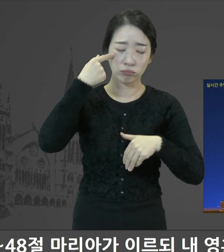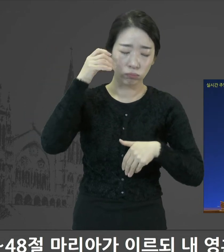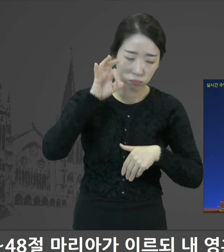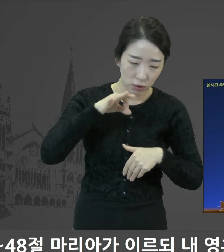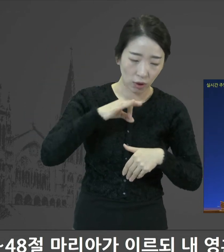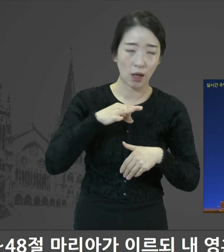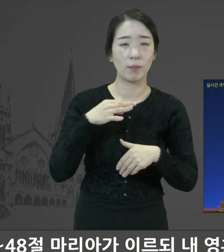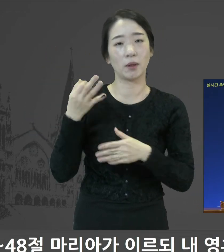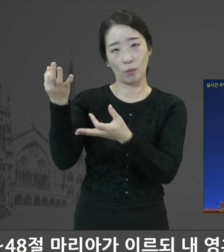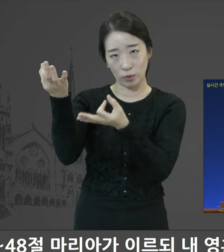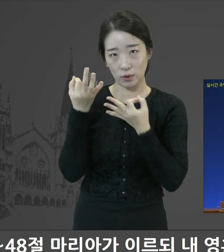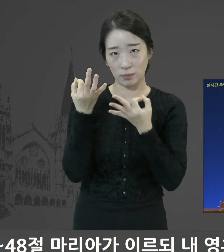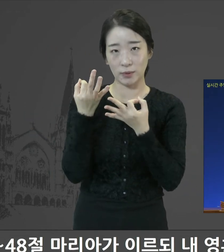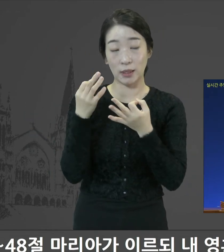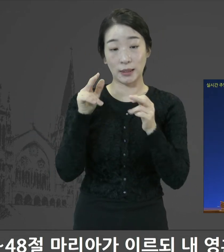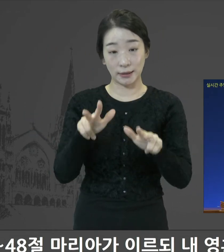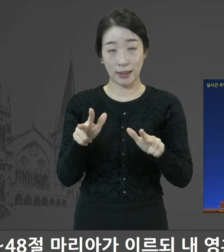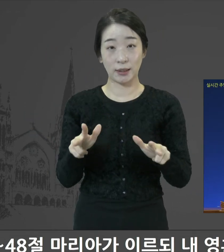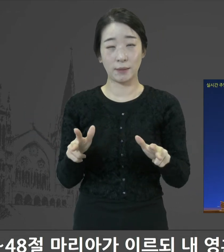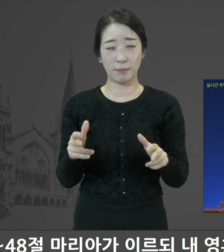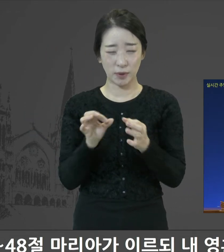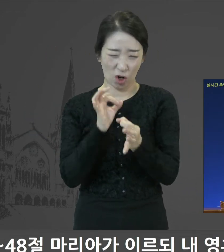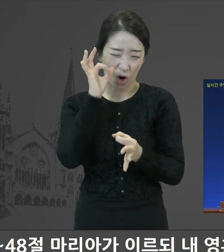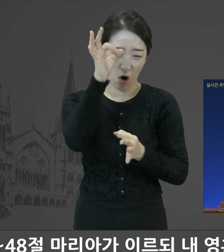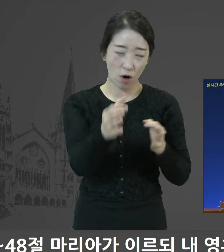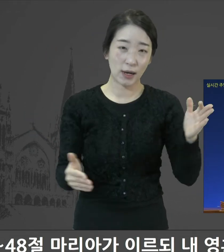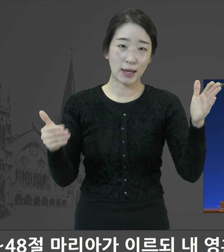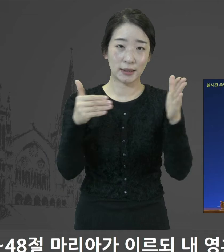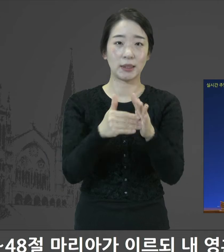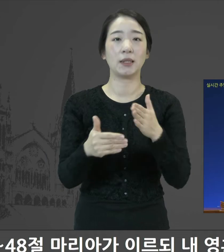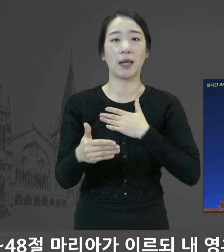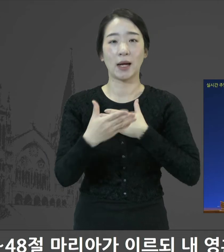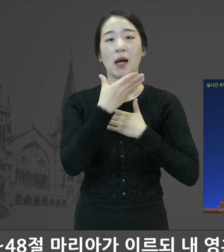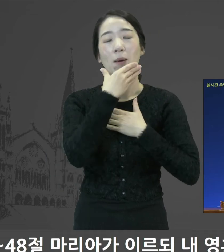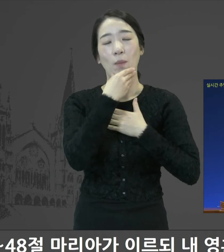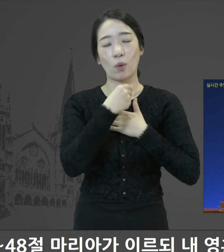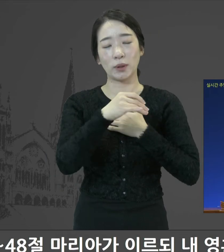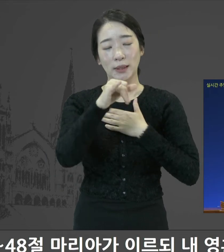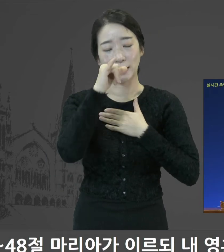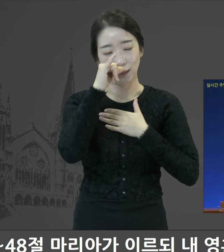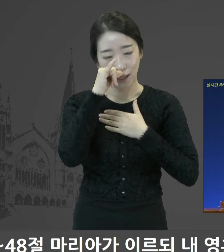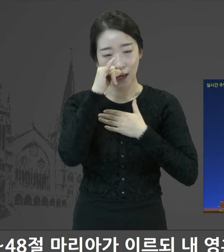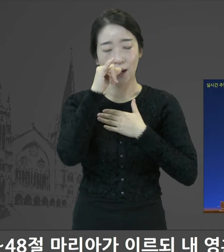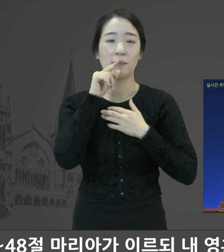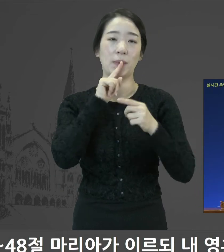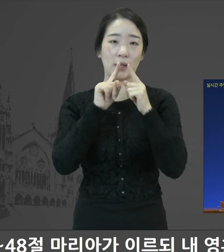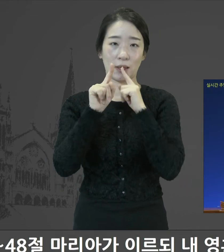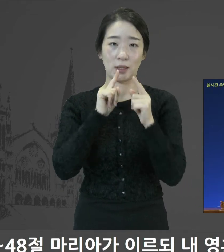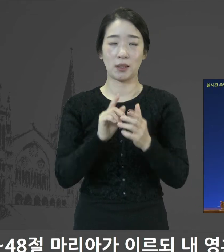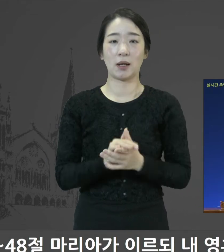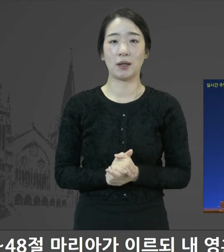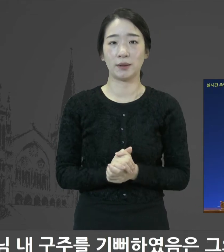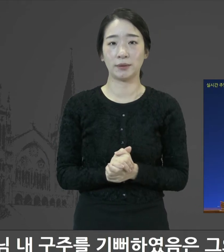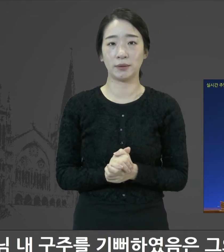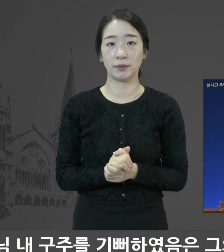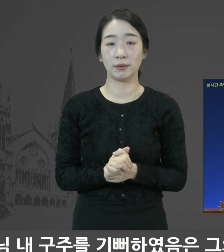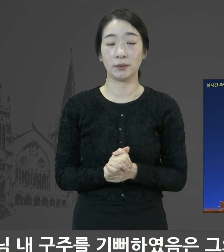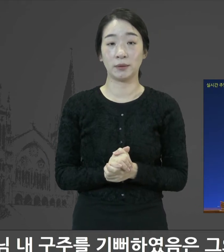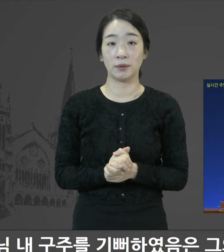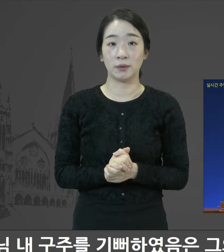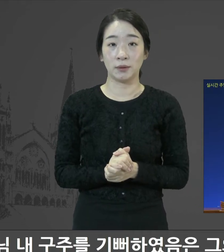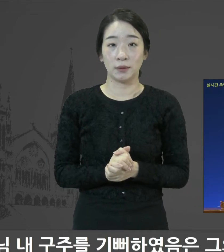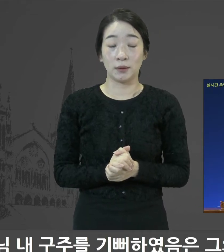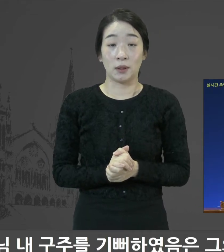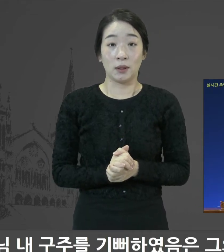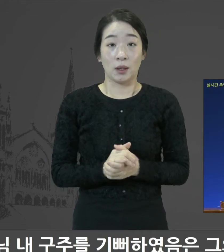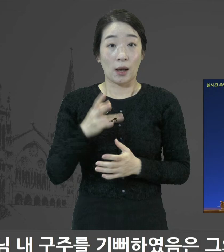보라, 이제후로는 만세에 나를 복이 있다 일컬으리로다. 이제 쭉 더